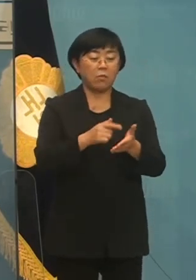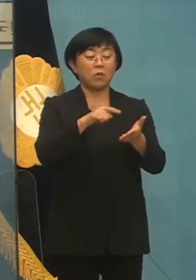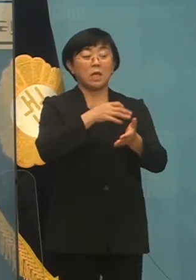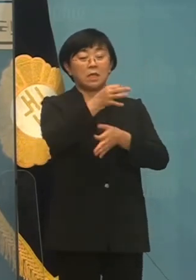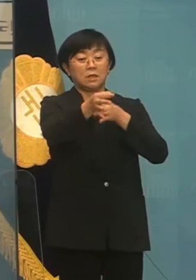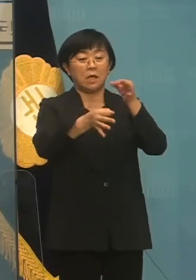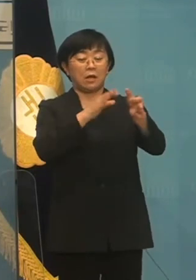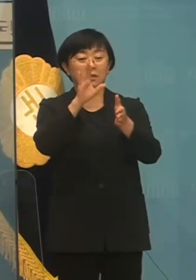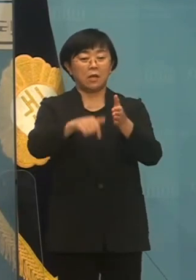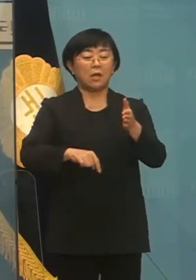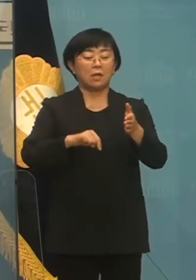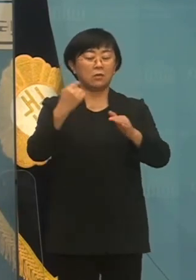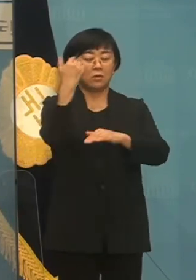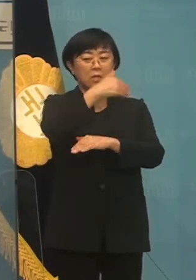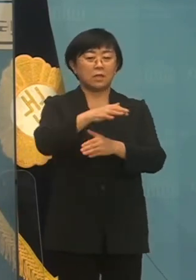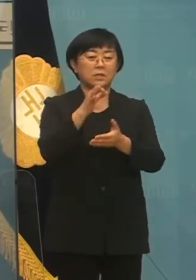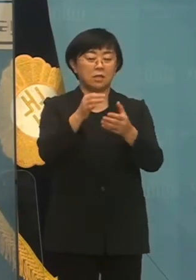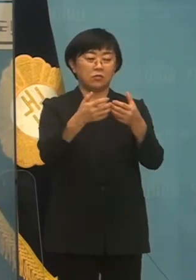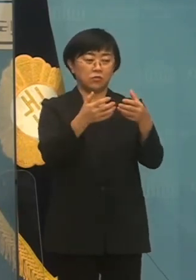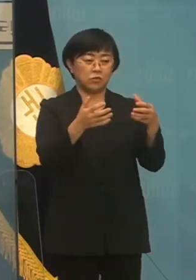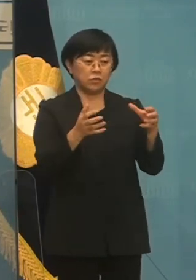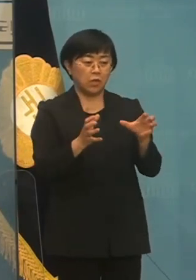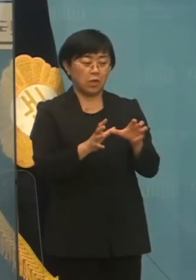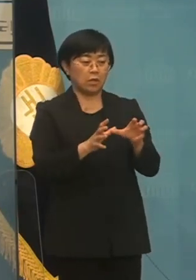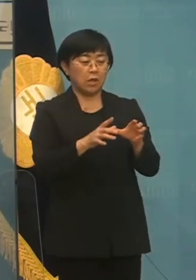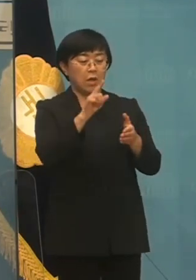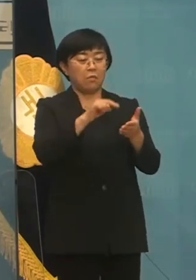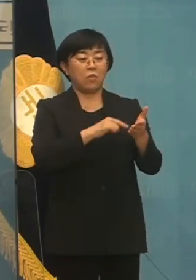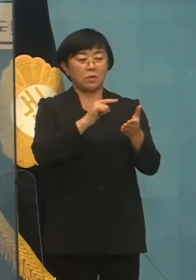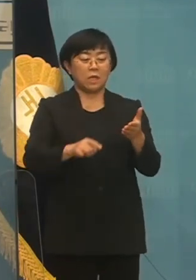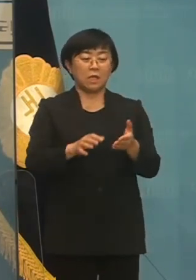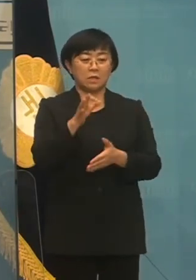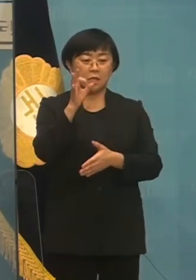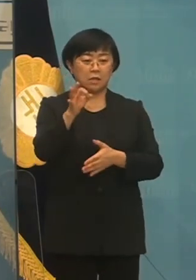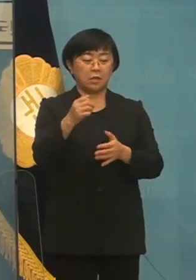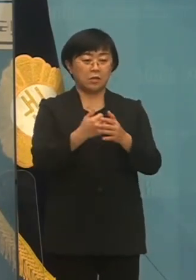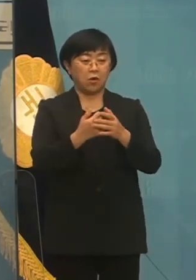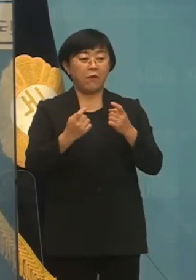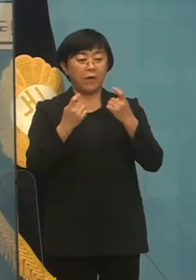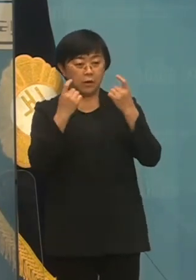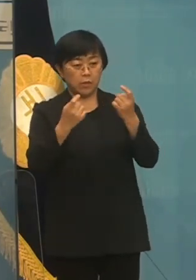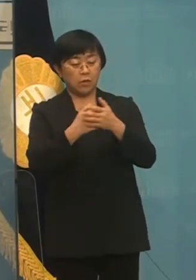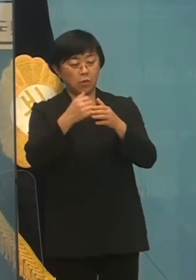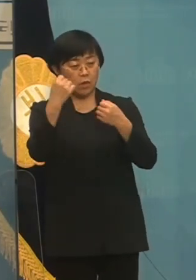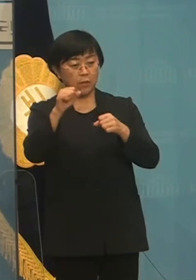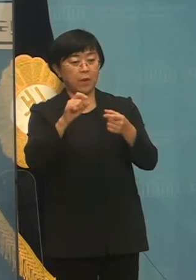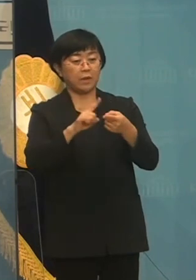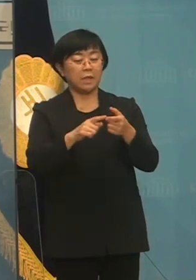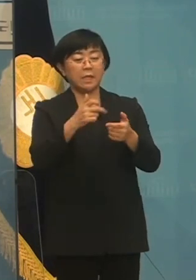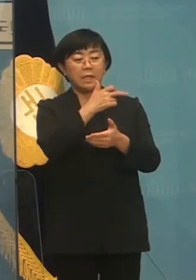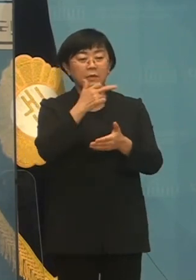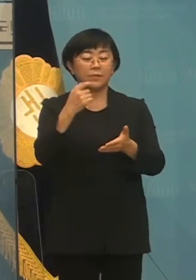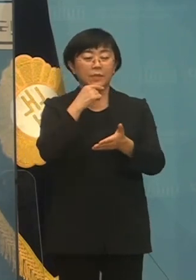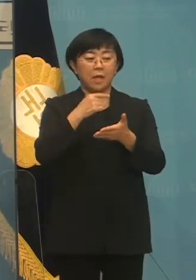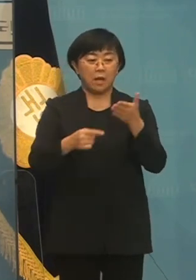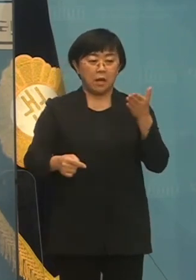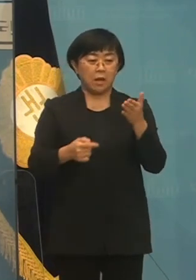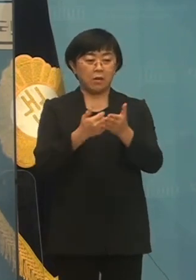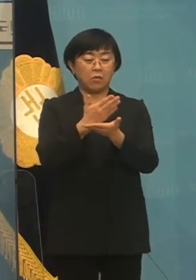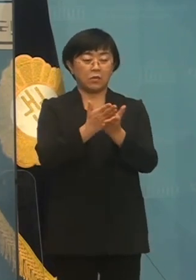시점에 기재부에서는 보상에서 제외된 여행업, 공연업 등 피해가 큰 업종에